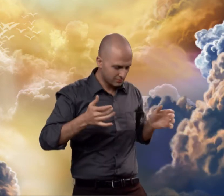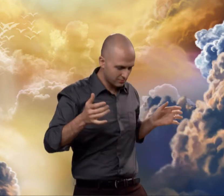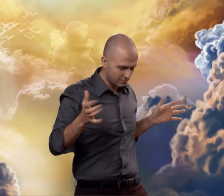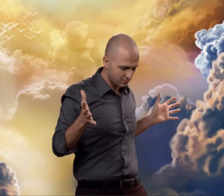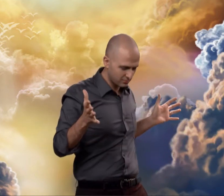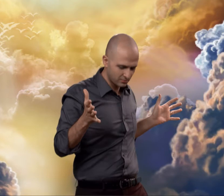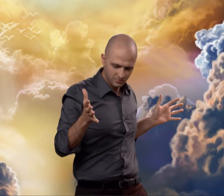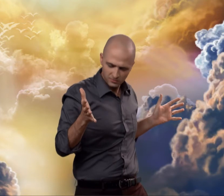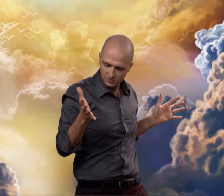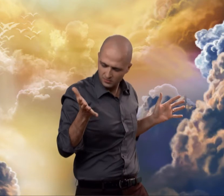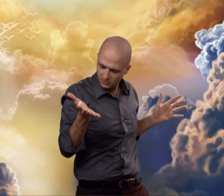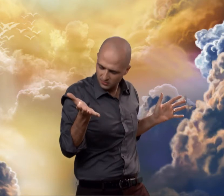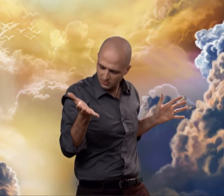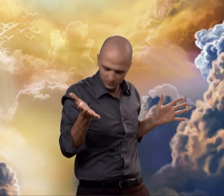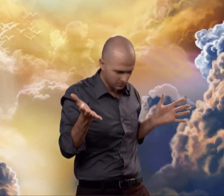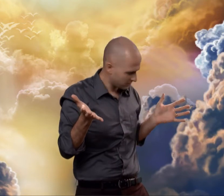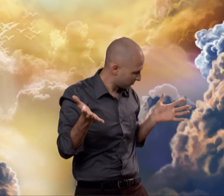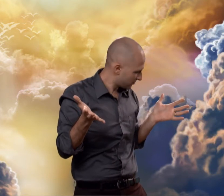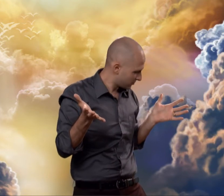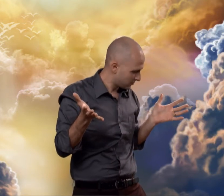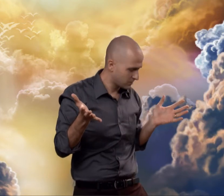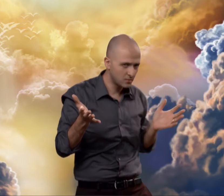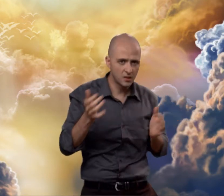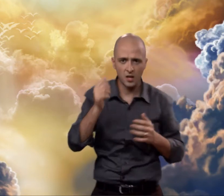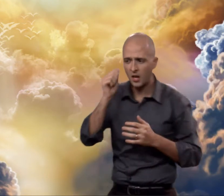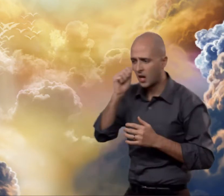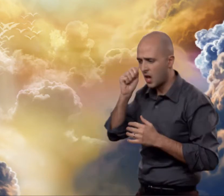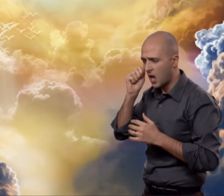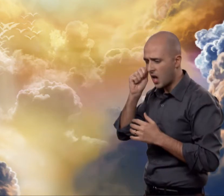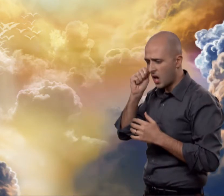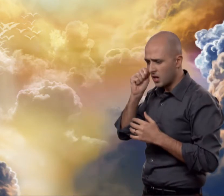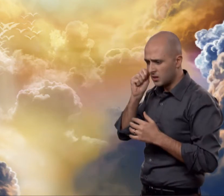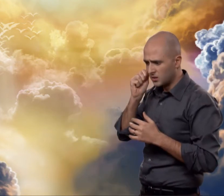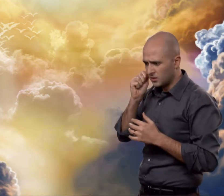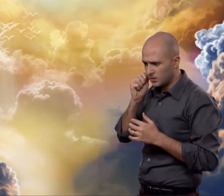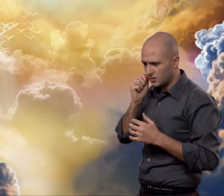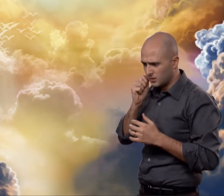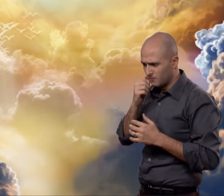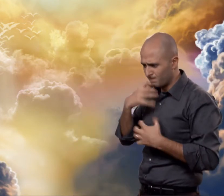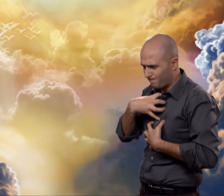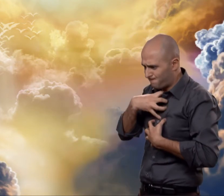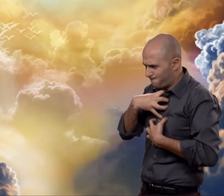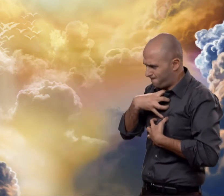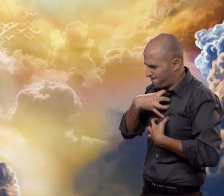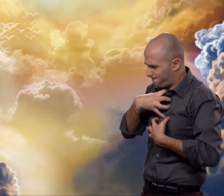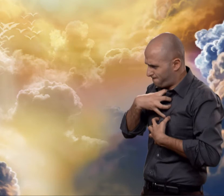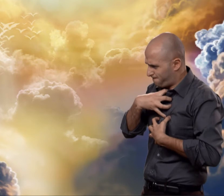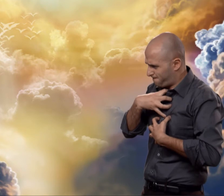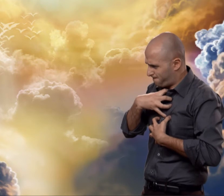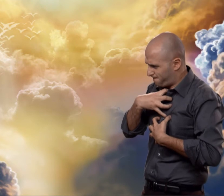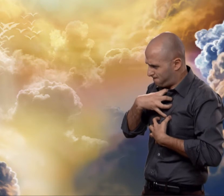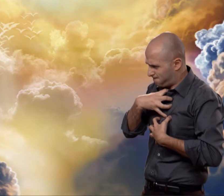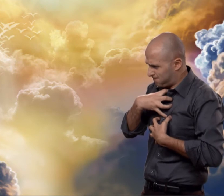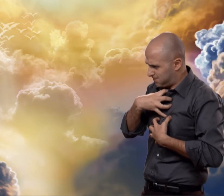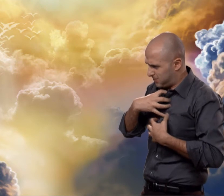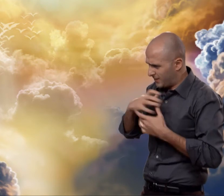suas coroas aos pés do Salvador, inclinando-se perante ele em adoração. Anjos choraram quando Adão pecou e